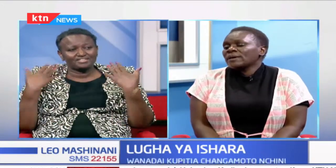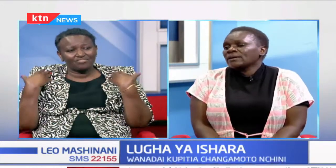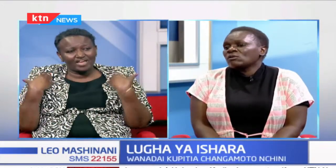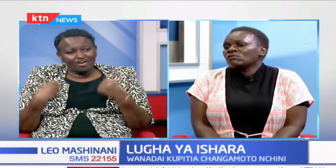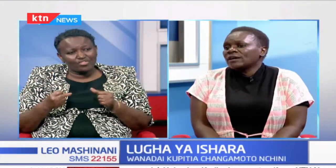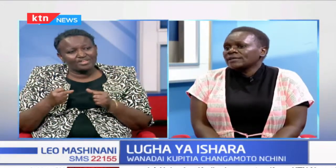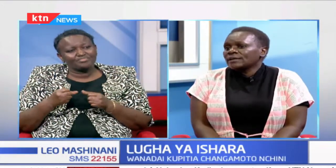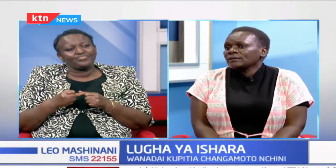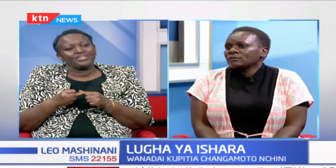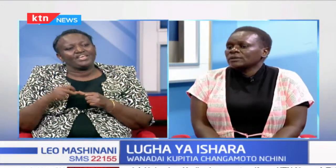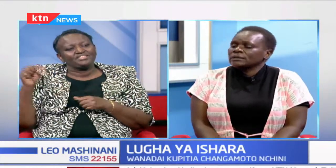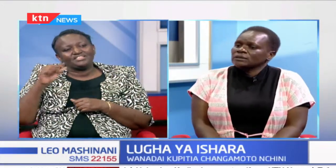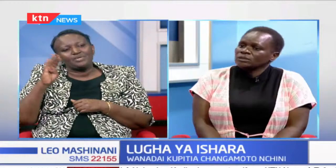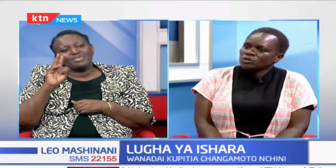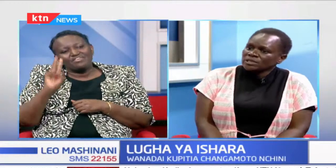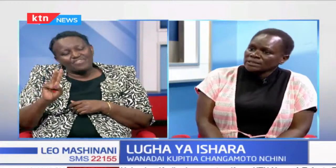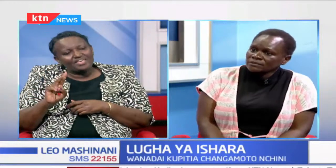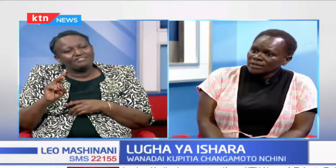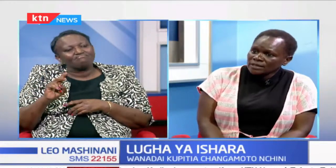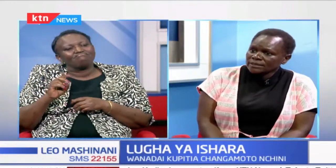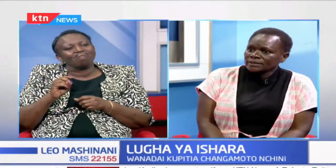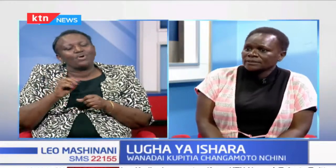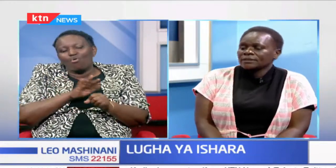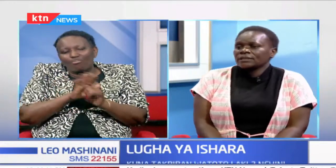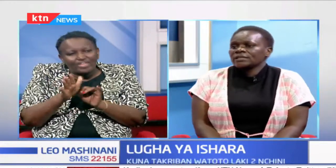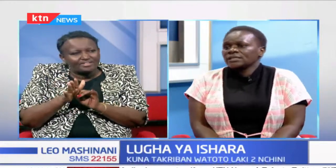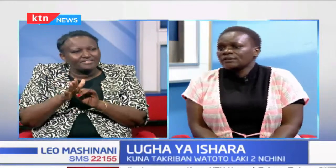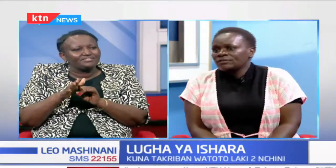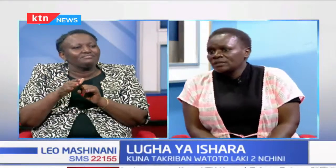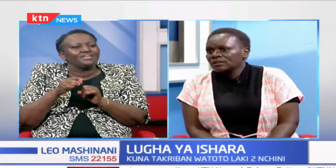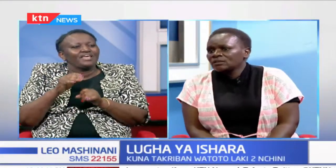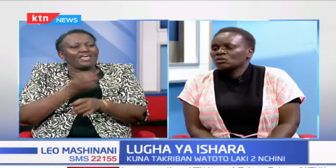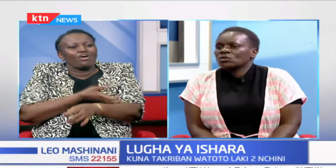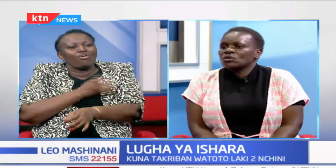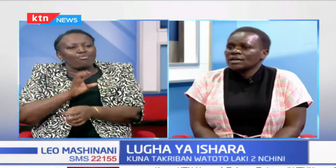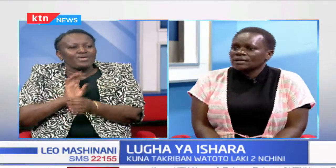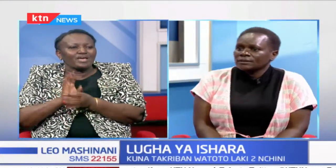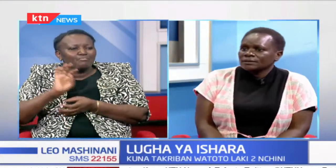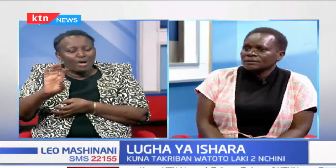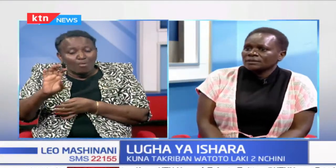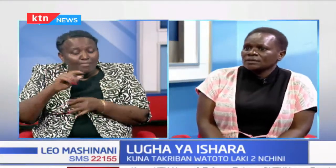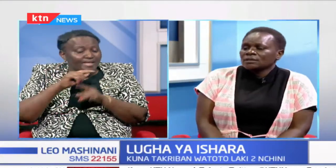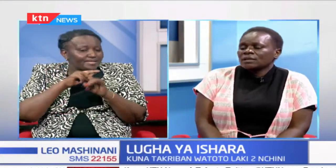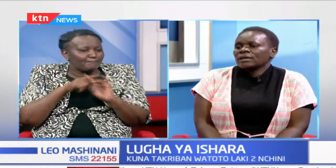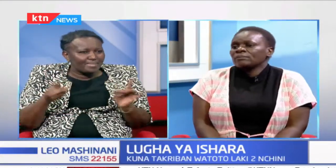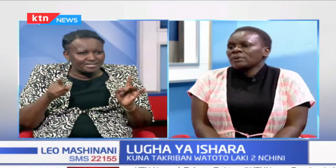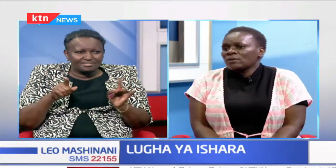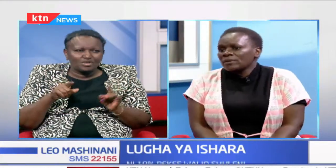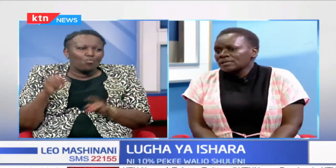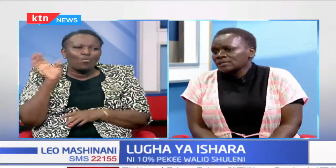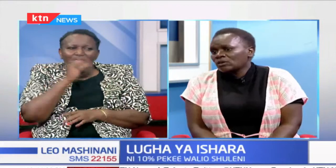Tuko na mengi ya kufanya kwa reproductive health, HIV, corona,